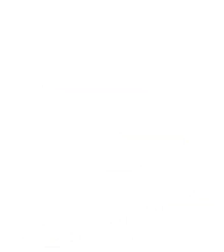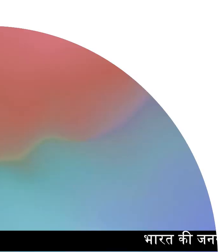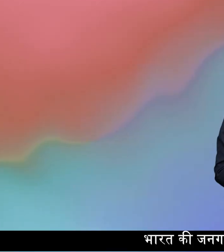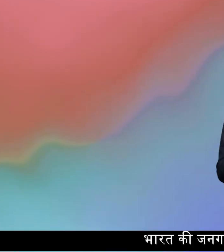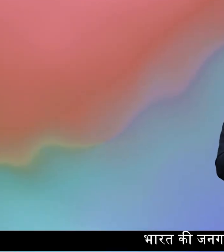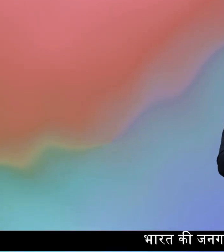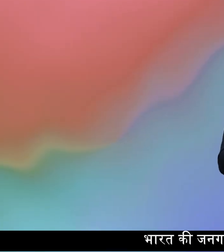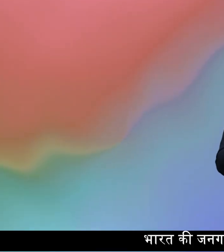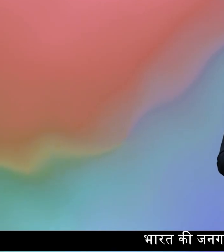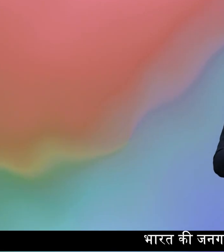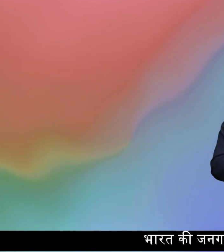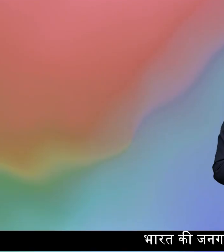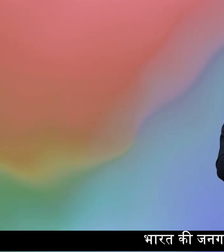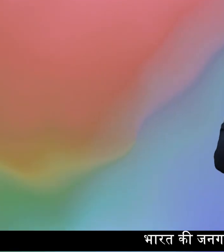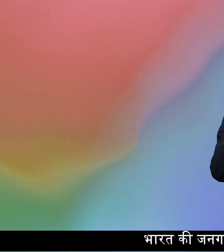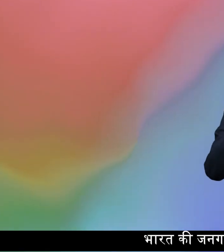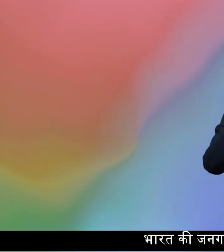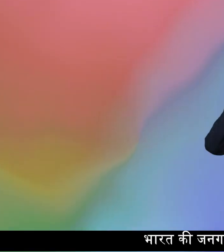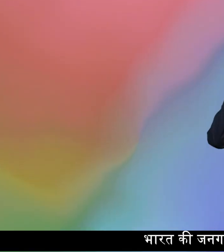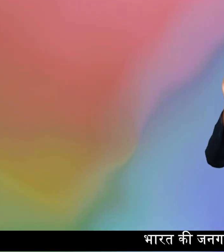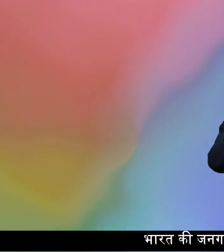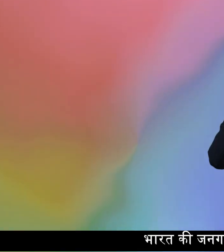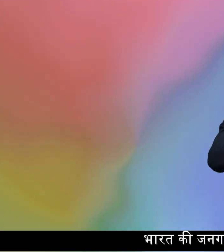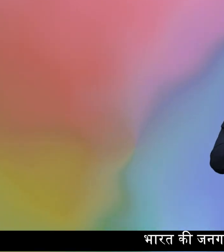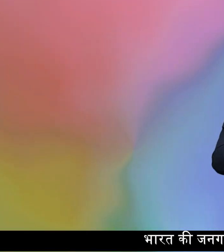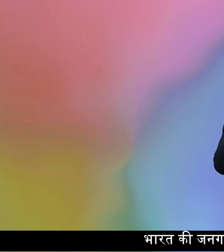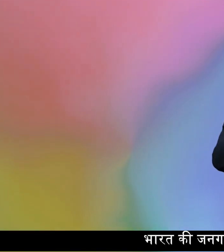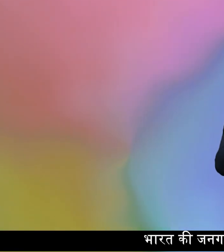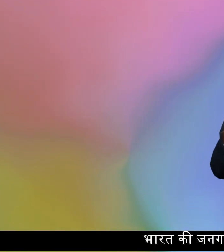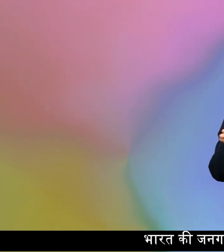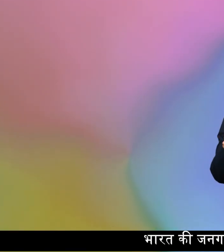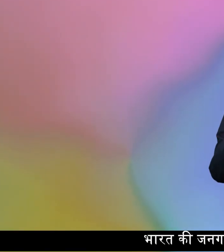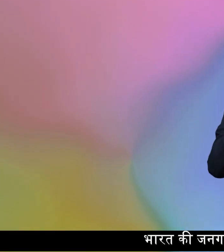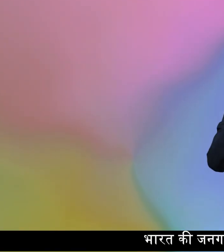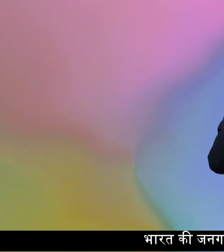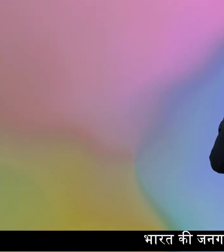भारत की जनगणना उन्हें 4 श्रेणियों में बांटती है।